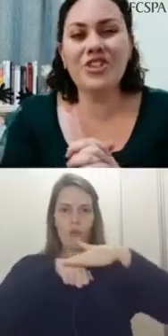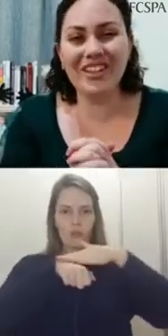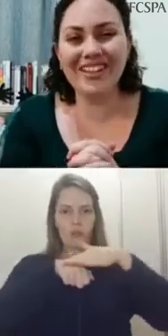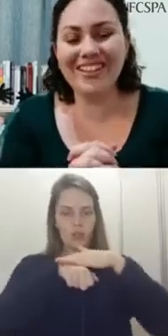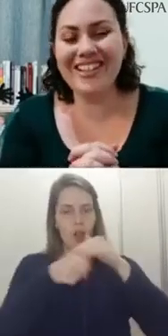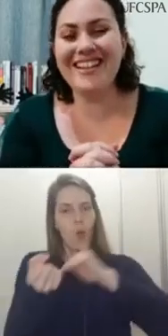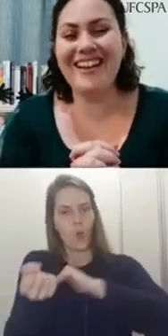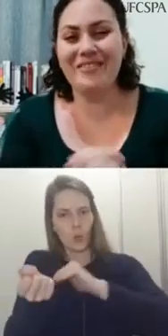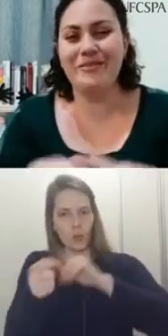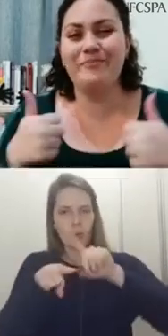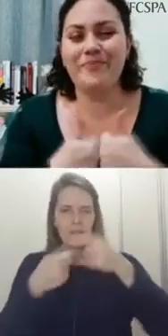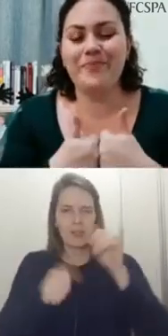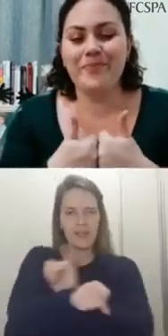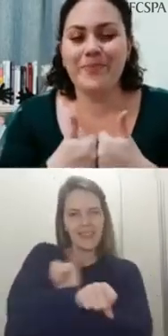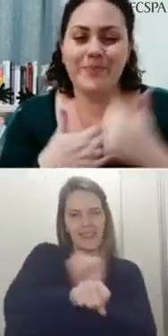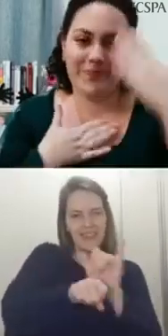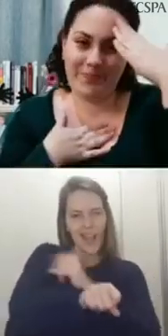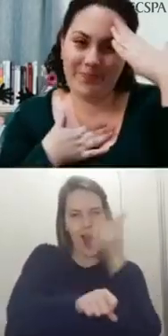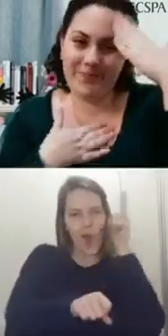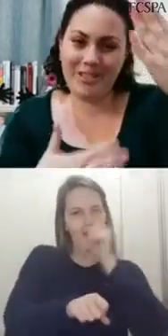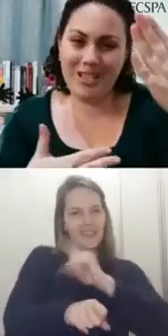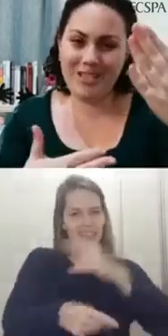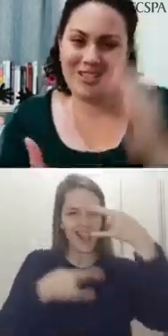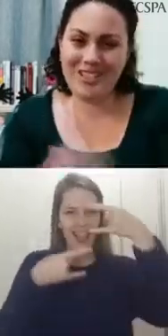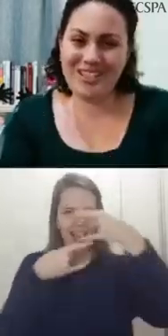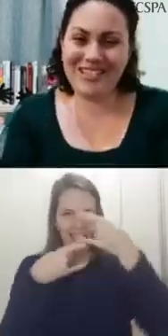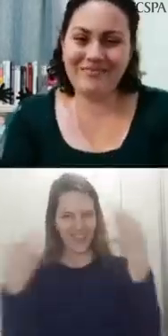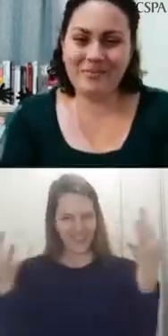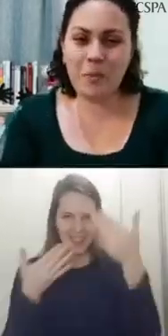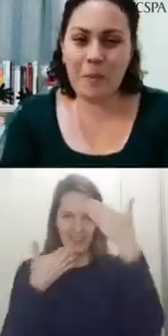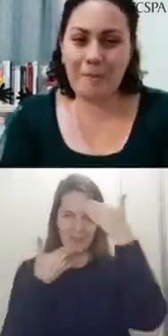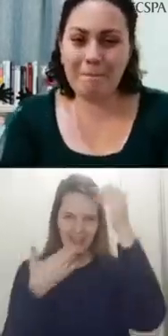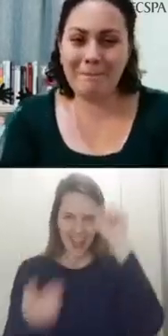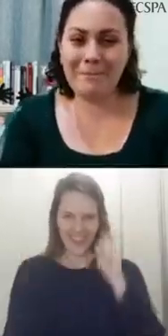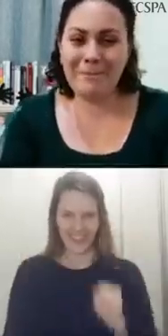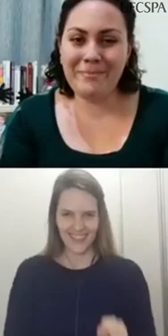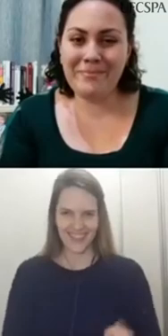um jeitinho aqui na nossa live. Obrigada, Xana.